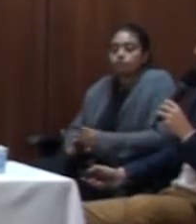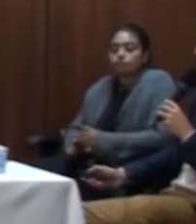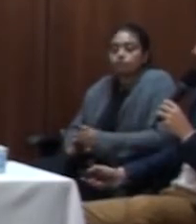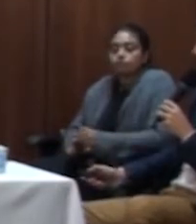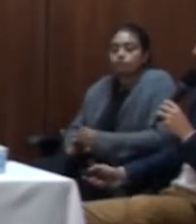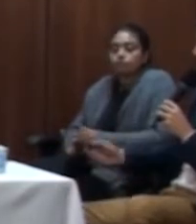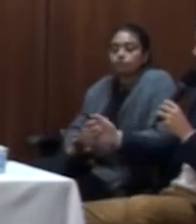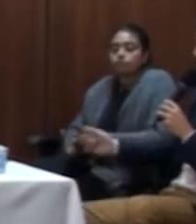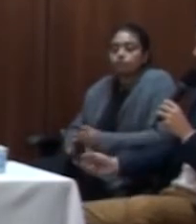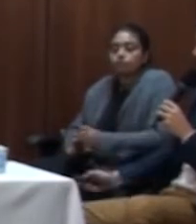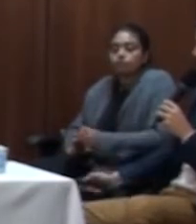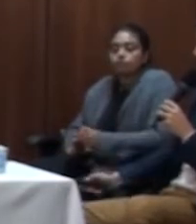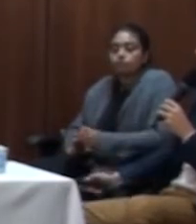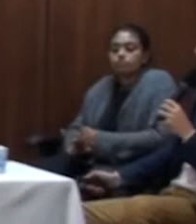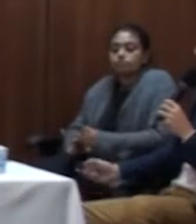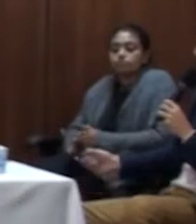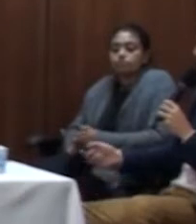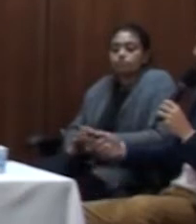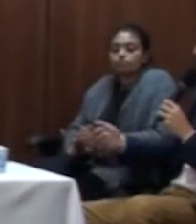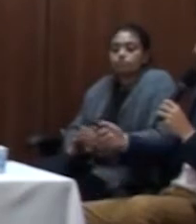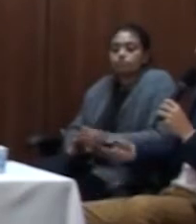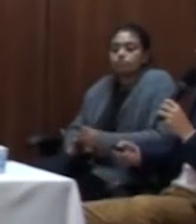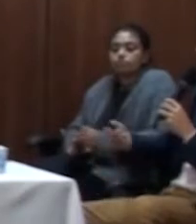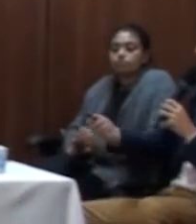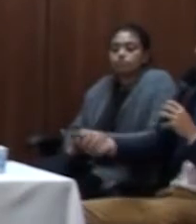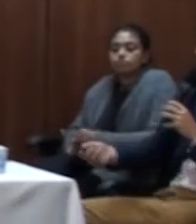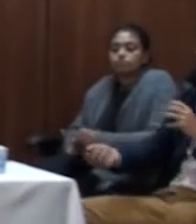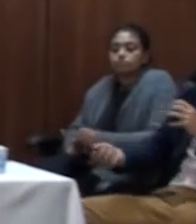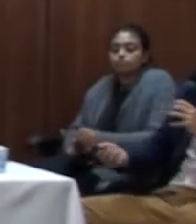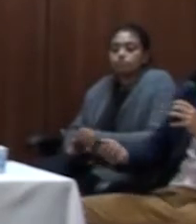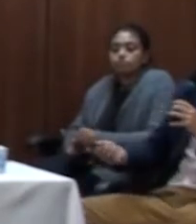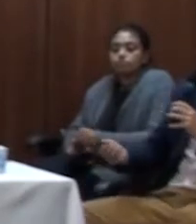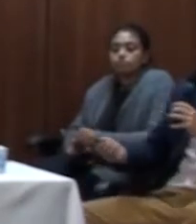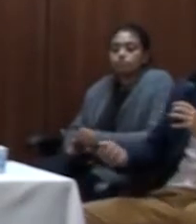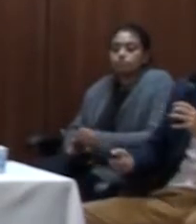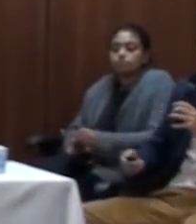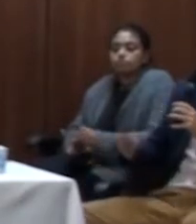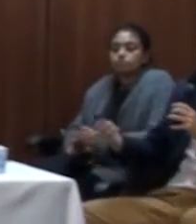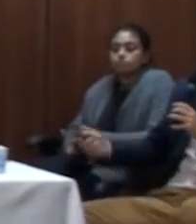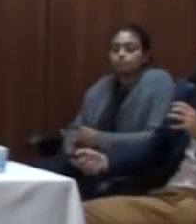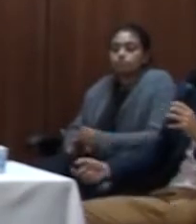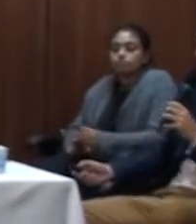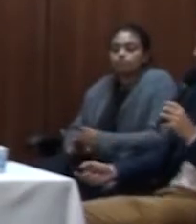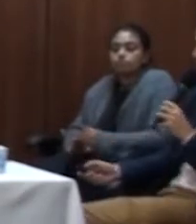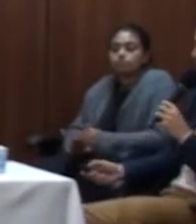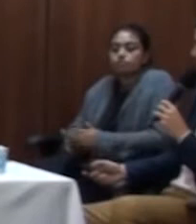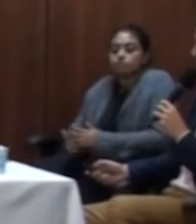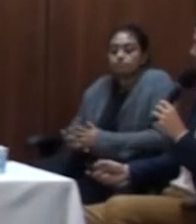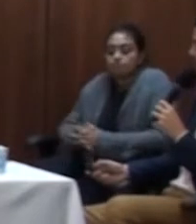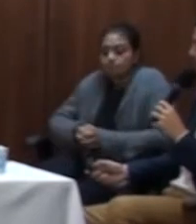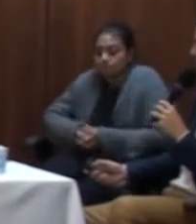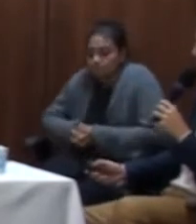a ser, enfim, abordado, eventualmente, talvez aí não no âmbito exclusivamente estadual, mas numa